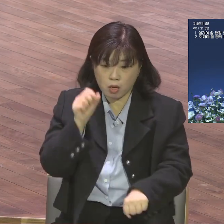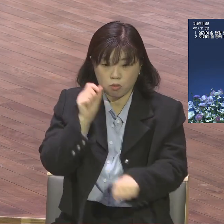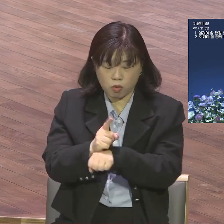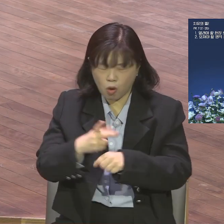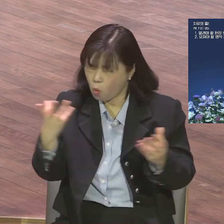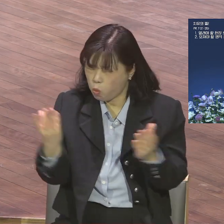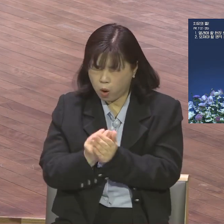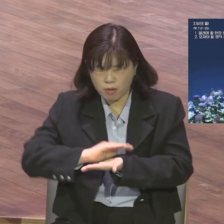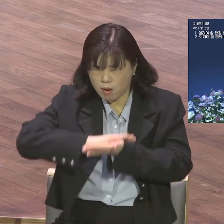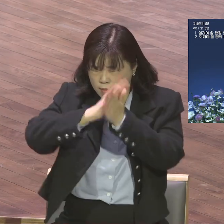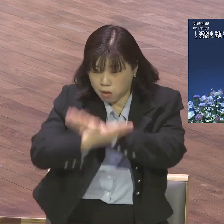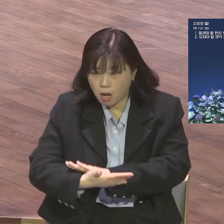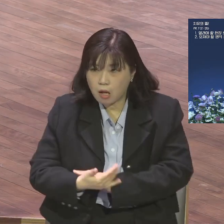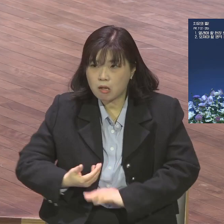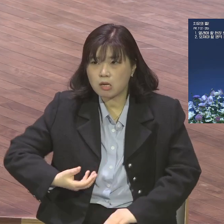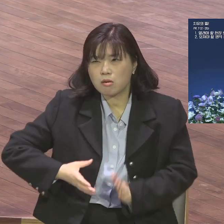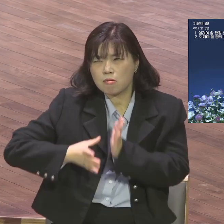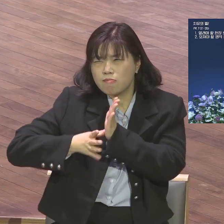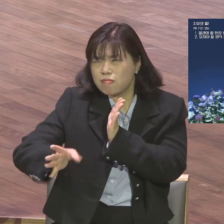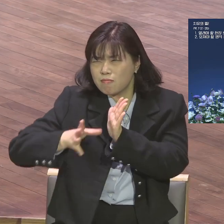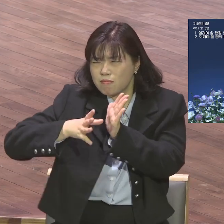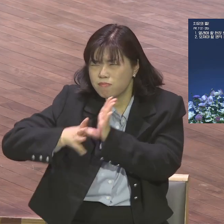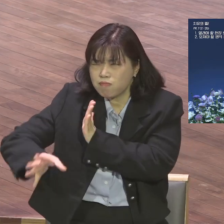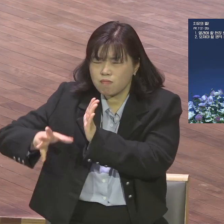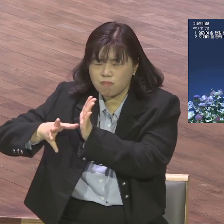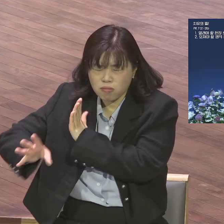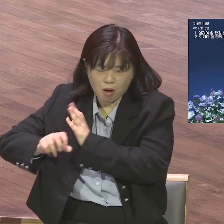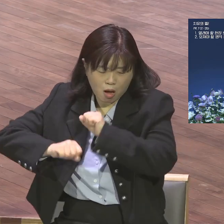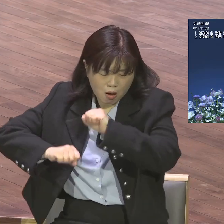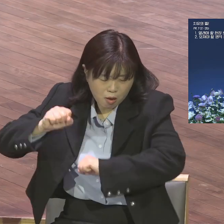그 간호사들 포악하게 됐어요.